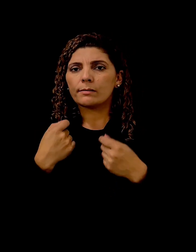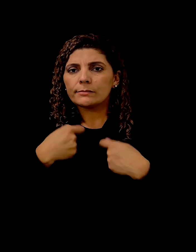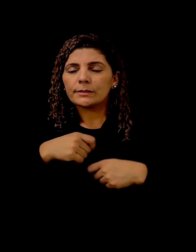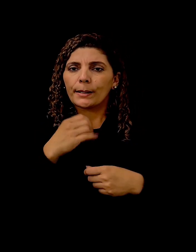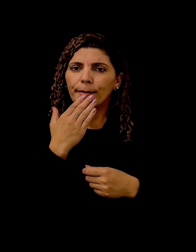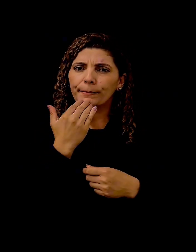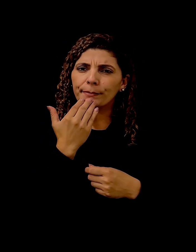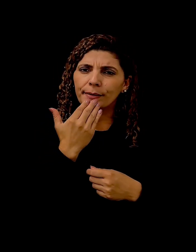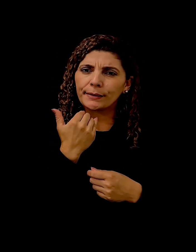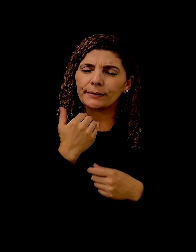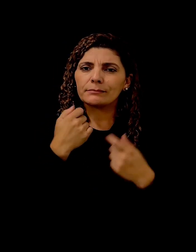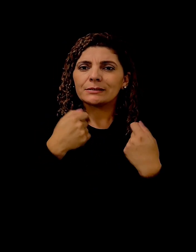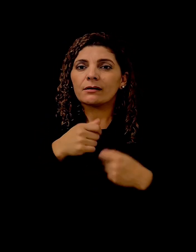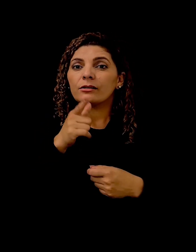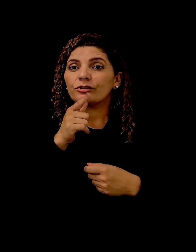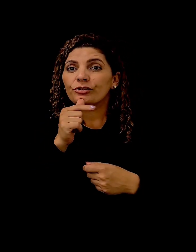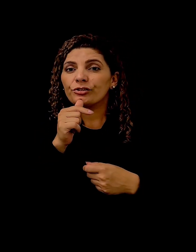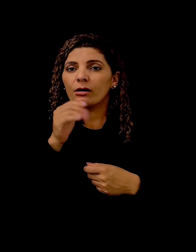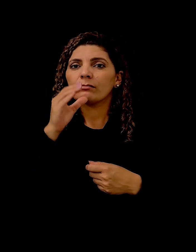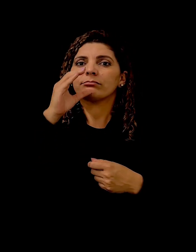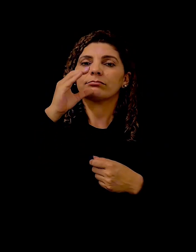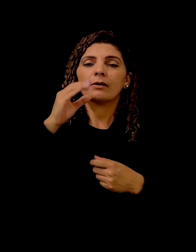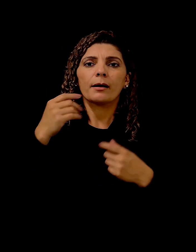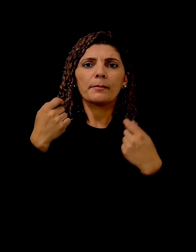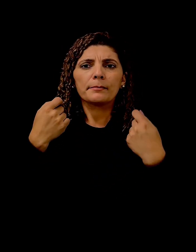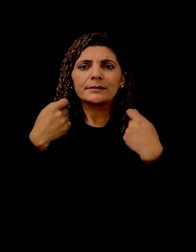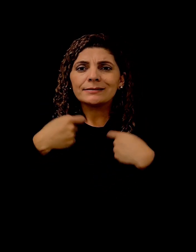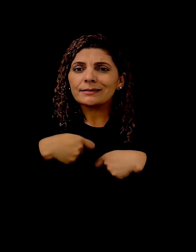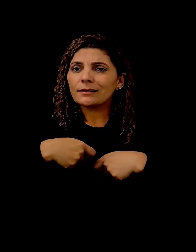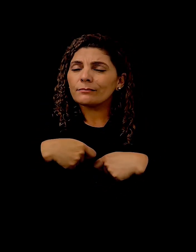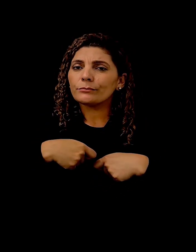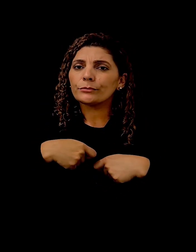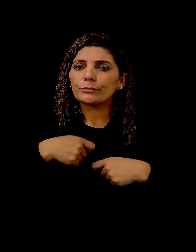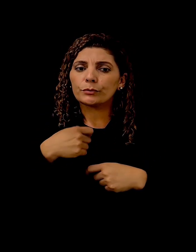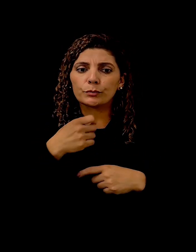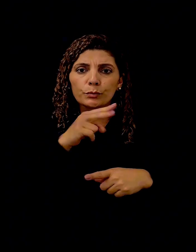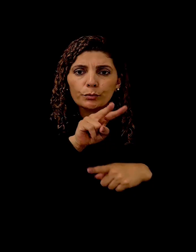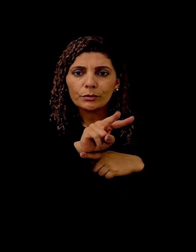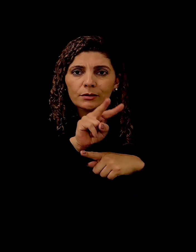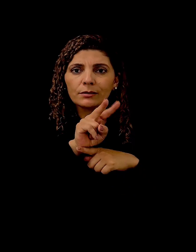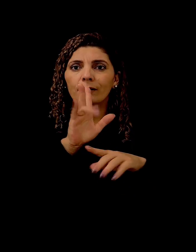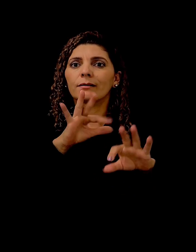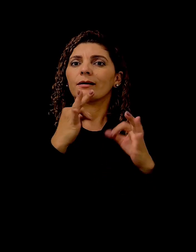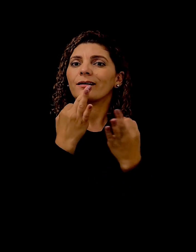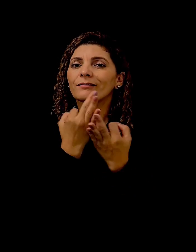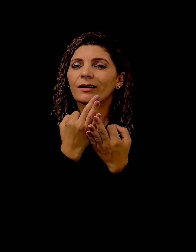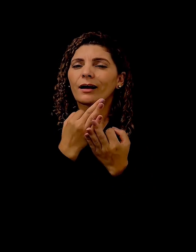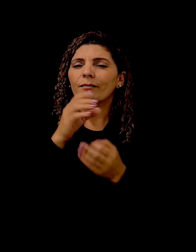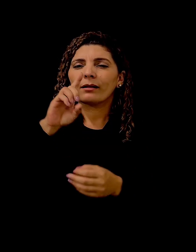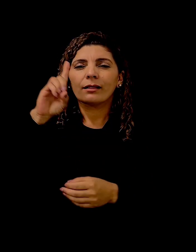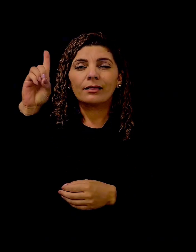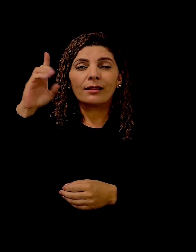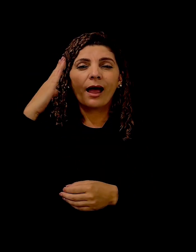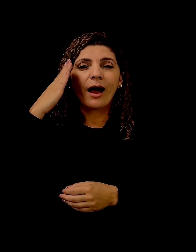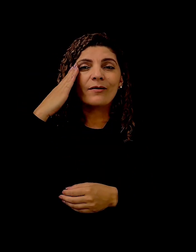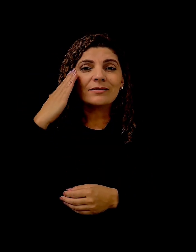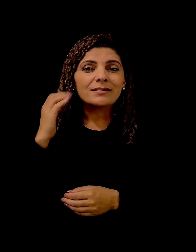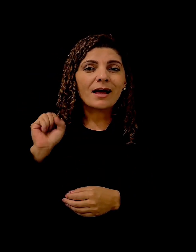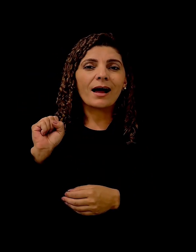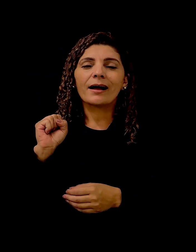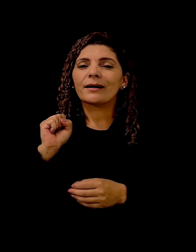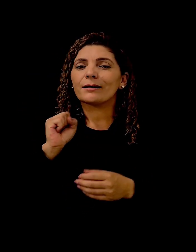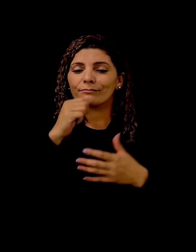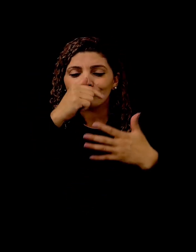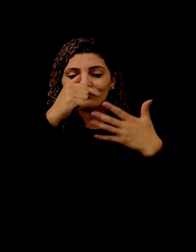ele sabe que a gente precisa de água, ele sabe que nós precisamos cuidar da família, enfim, ele sabe de todas as